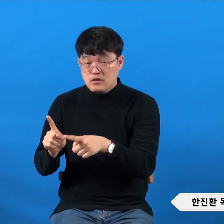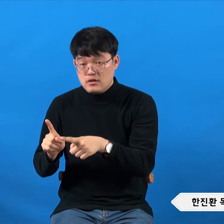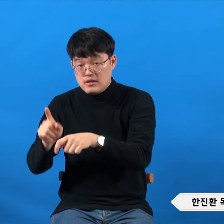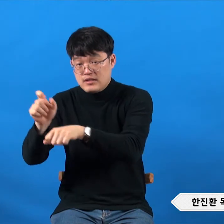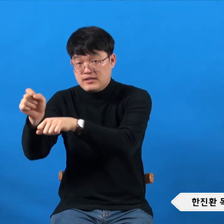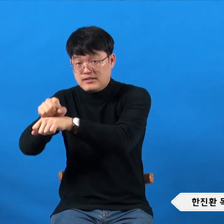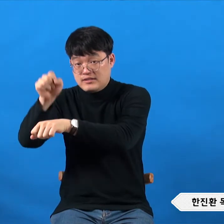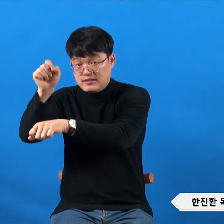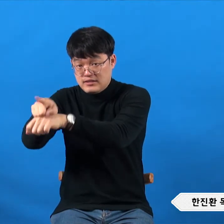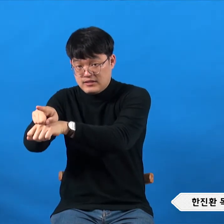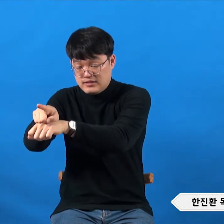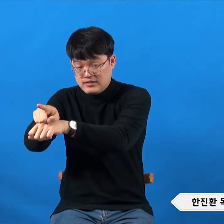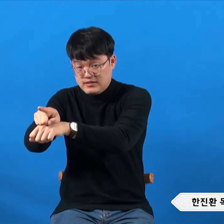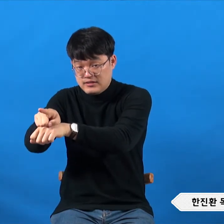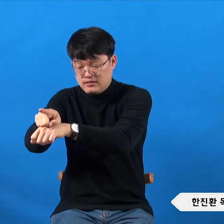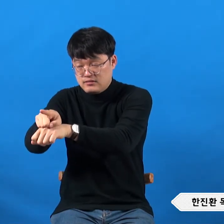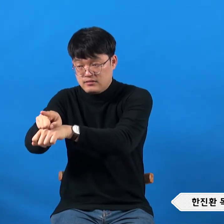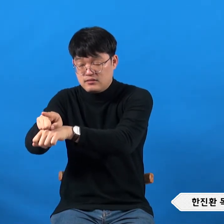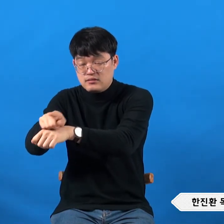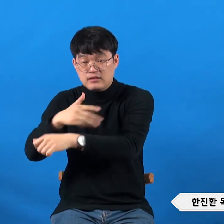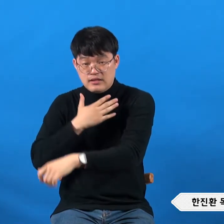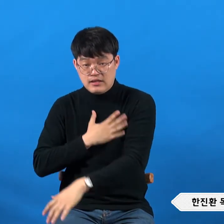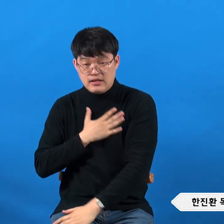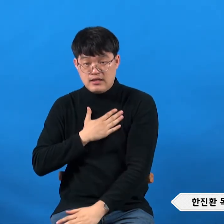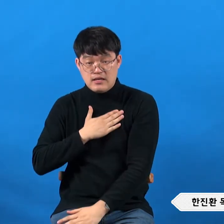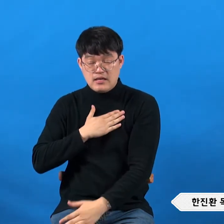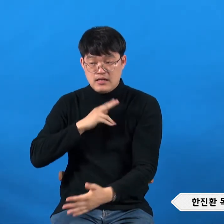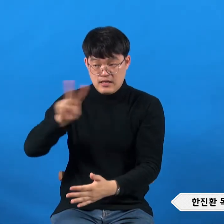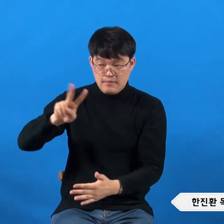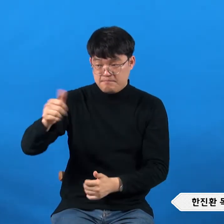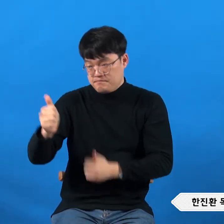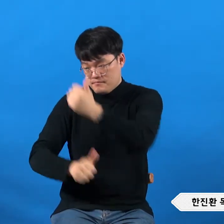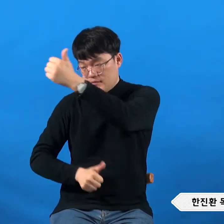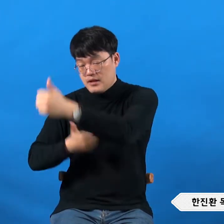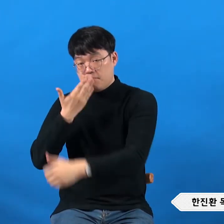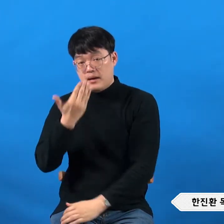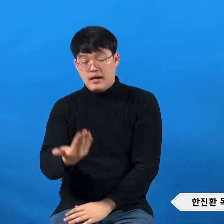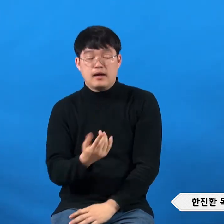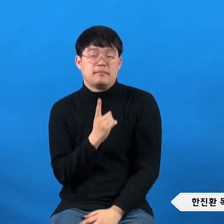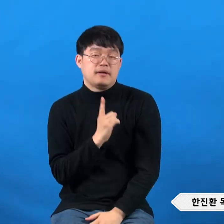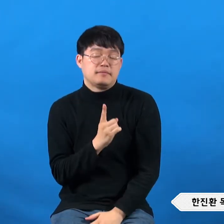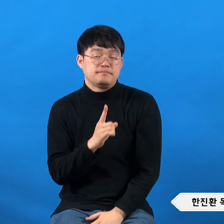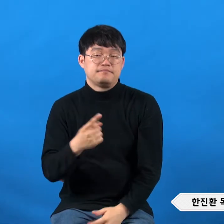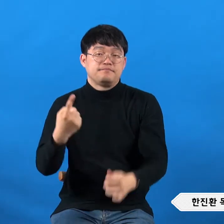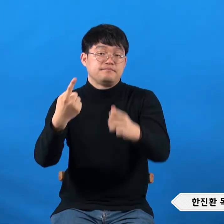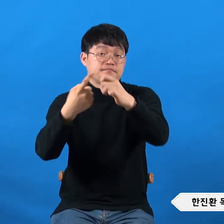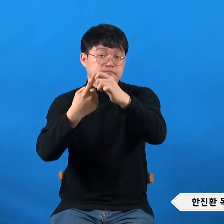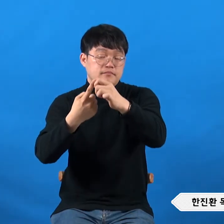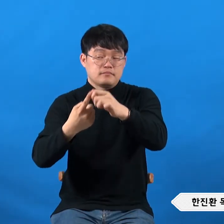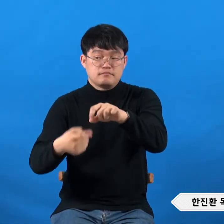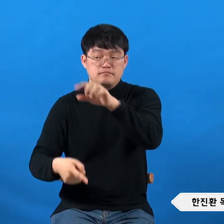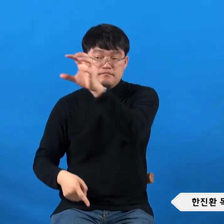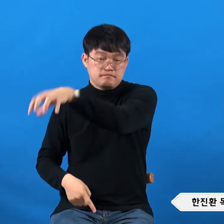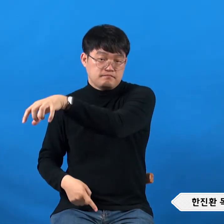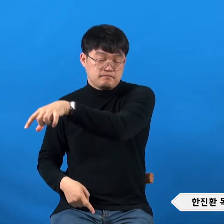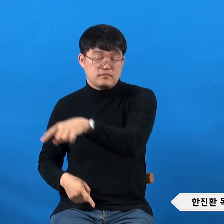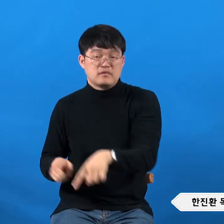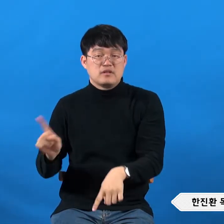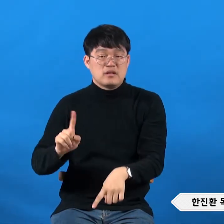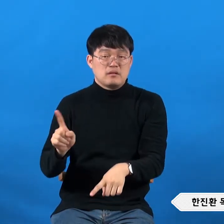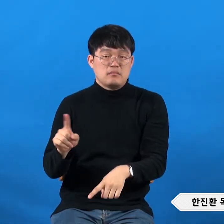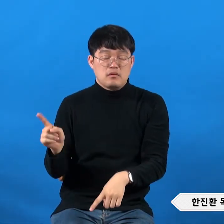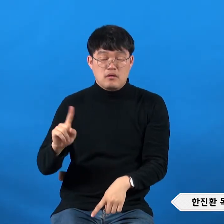어떤 우상인가 하는 그 특징을 잘 알아야 이길 수가 있습니다. 자, 첫째로